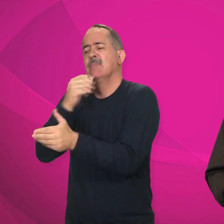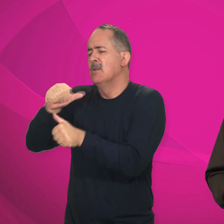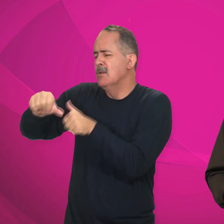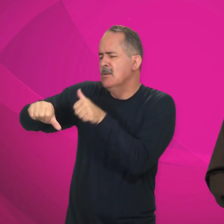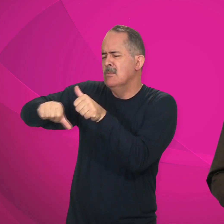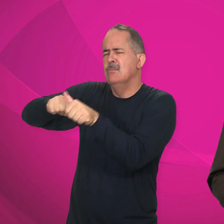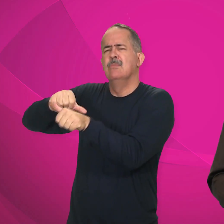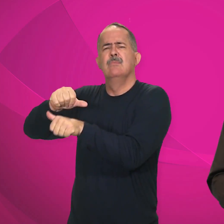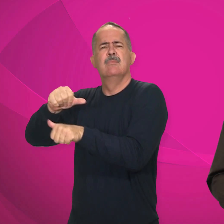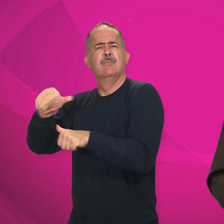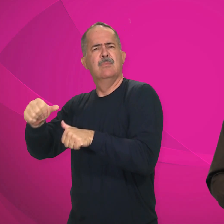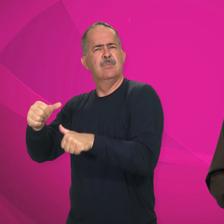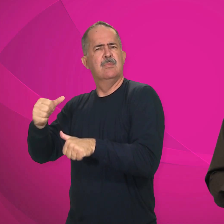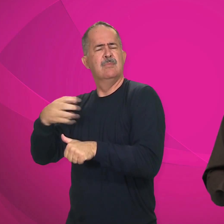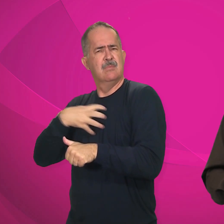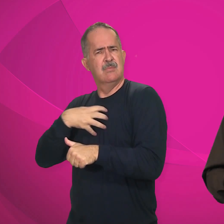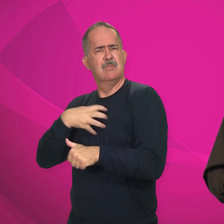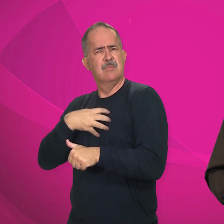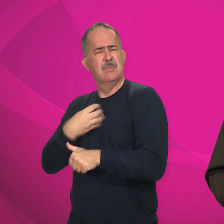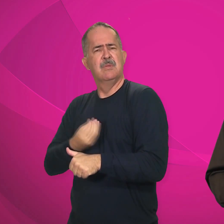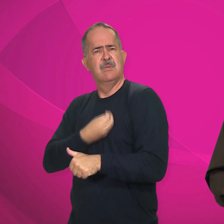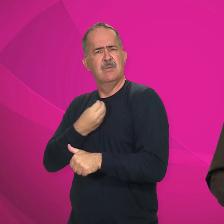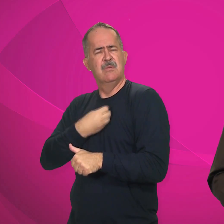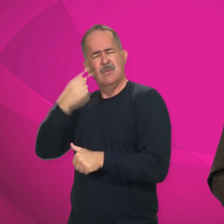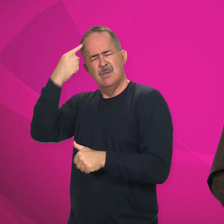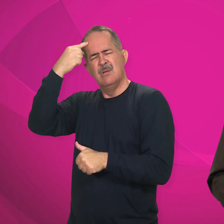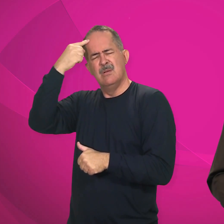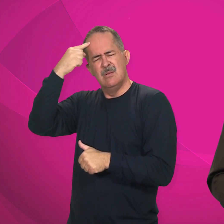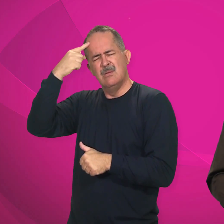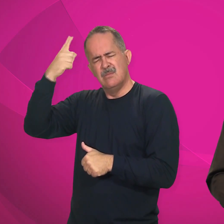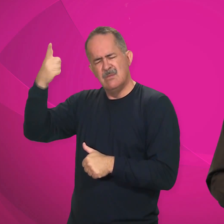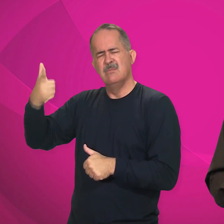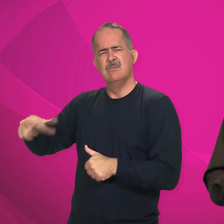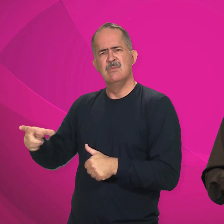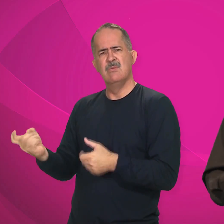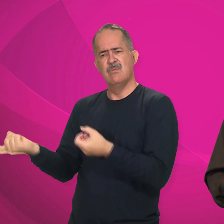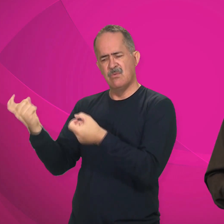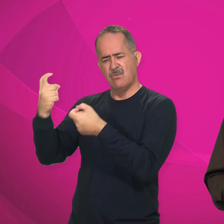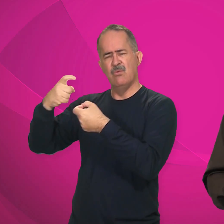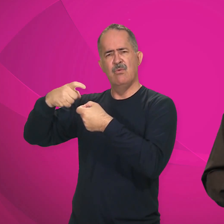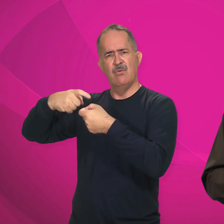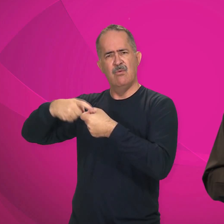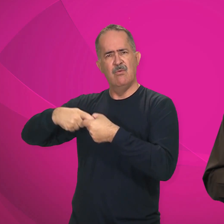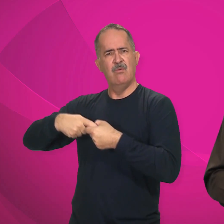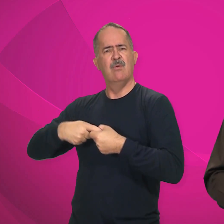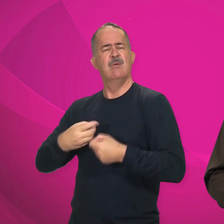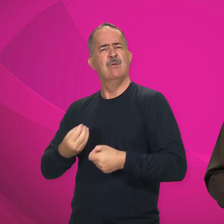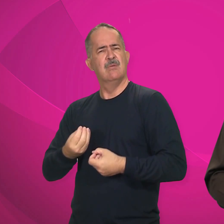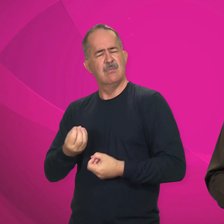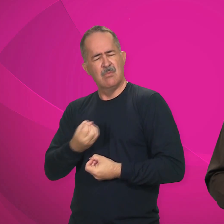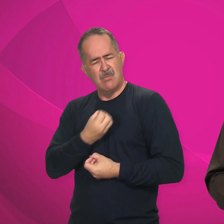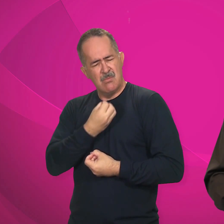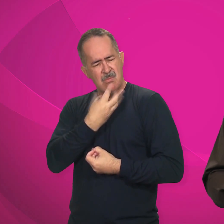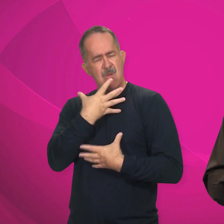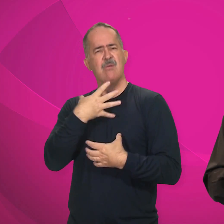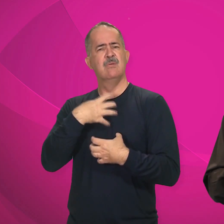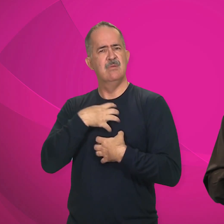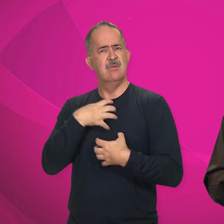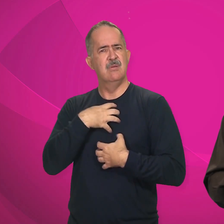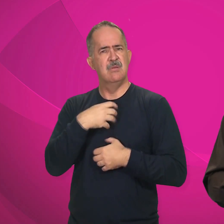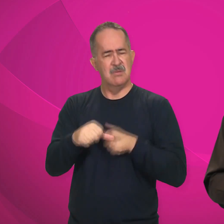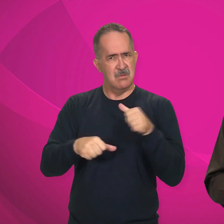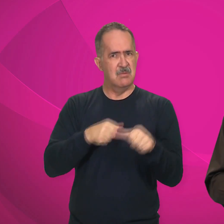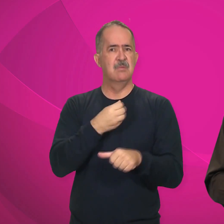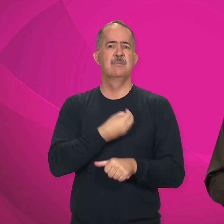pessoa refaça suas ações, repense seus valores, retome suas boas atitudes